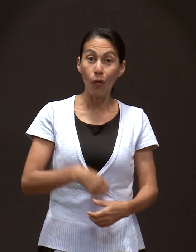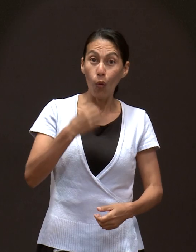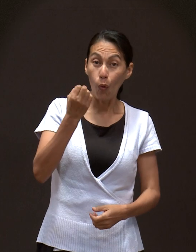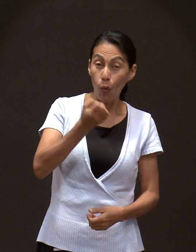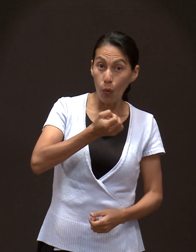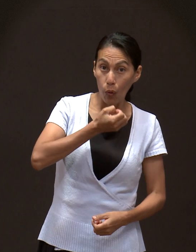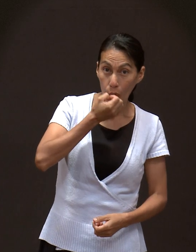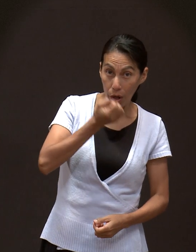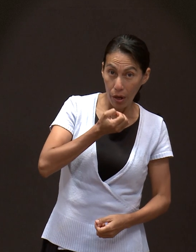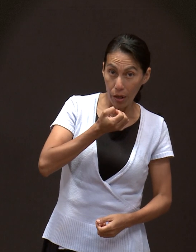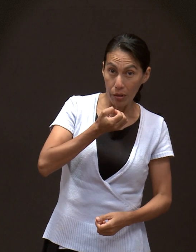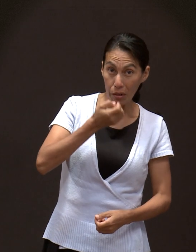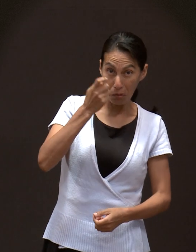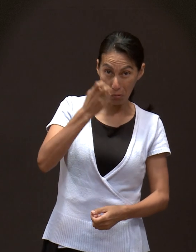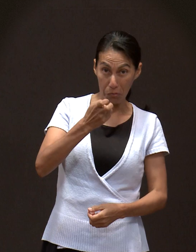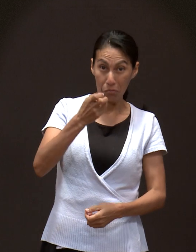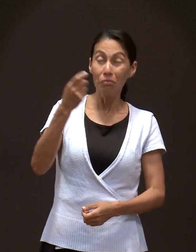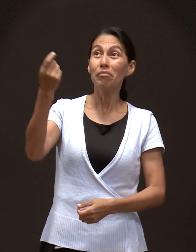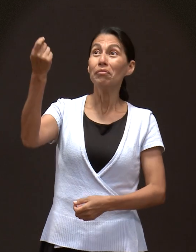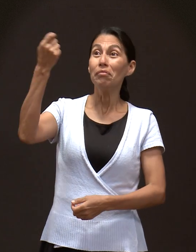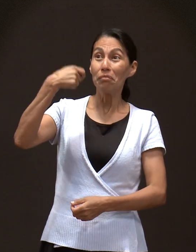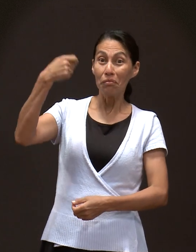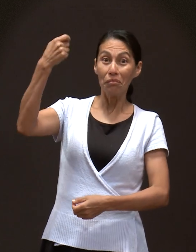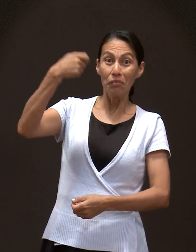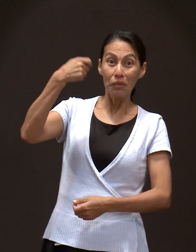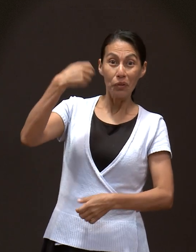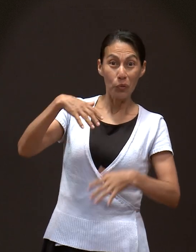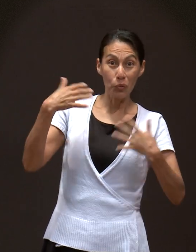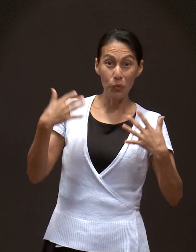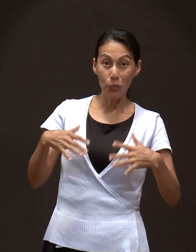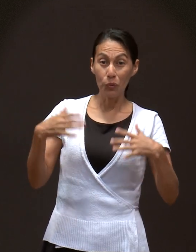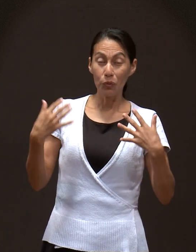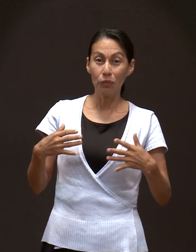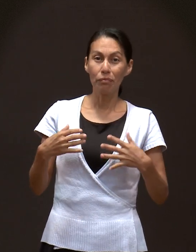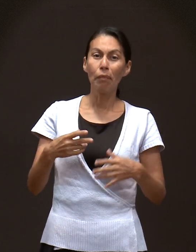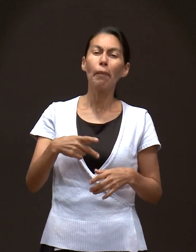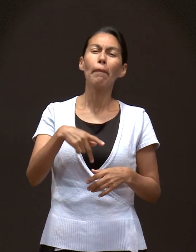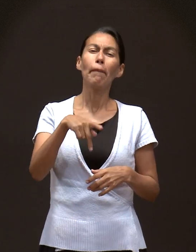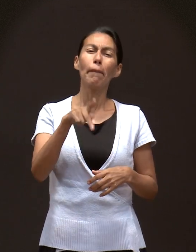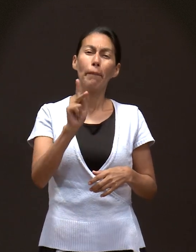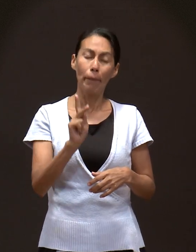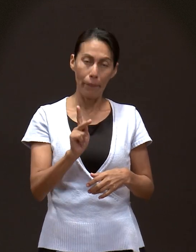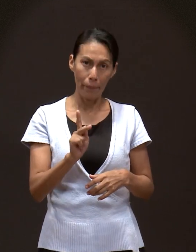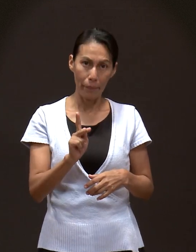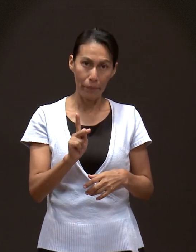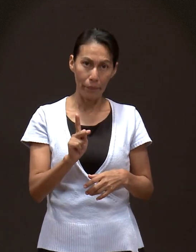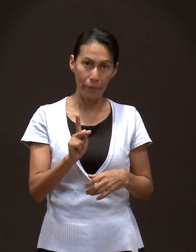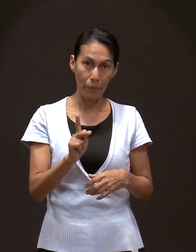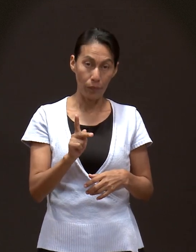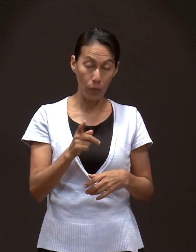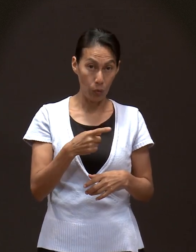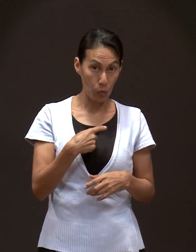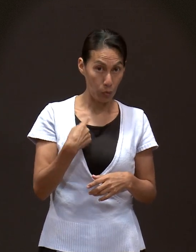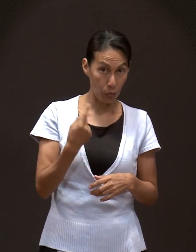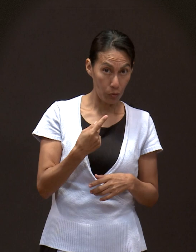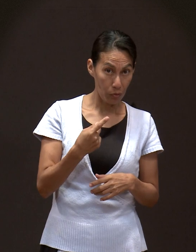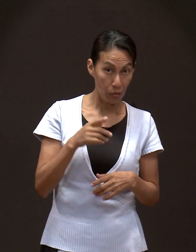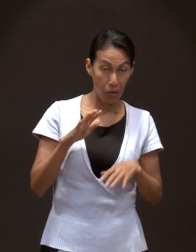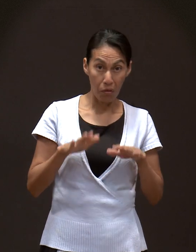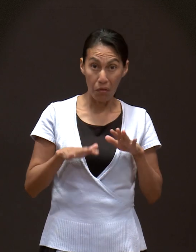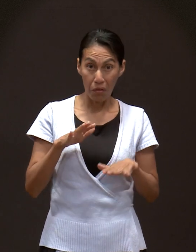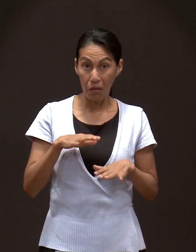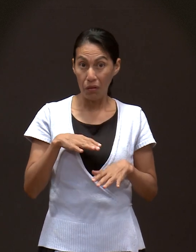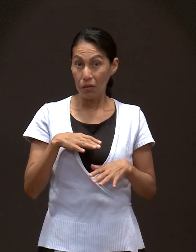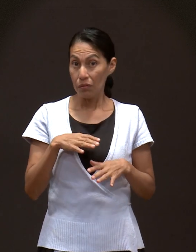Es que orar trae tantas bendiciones para la vida, pero especialmente que